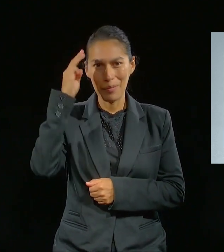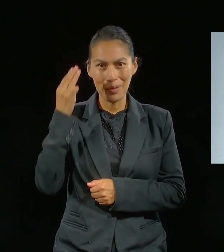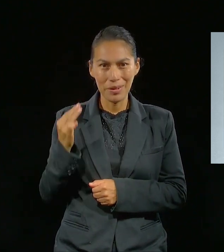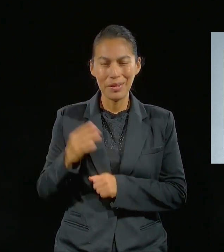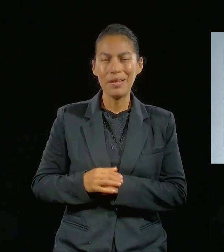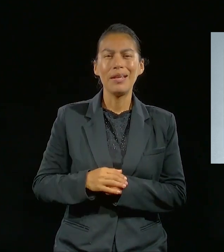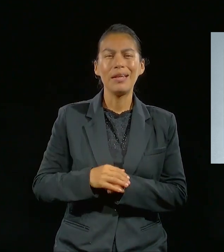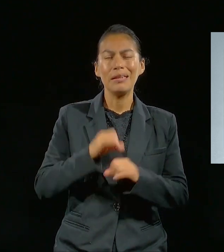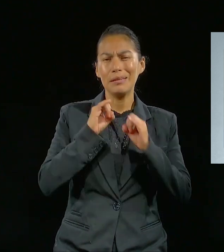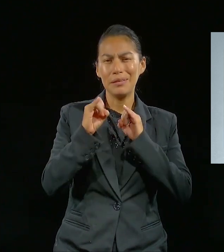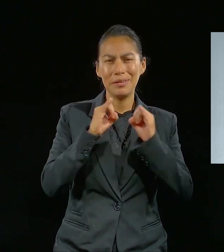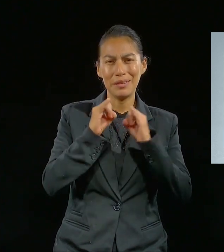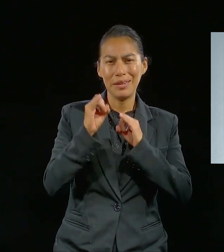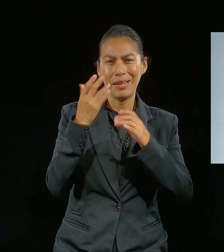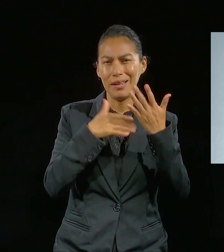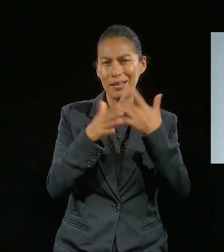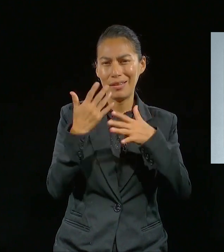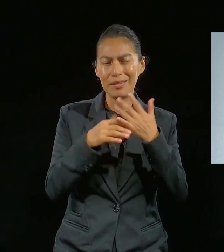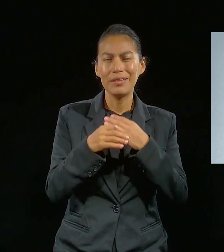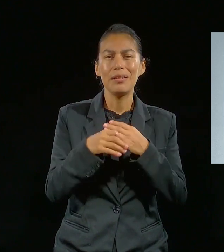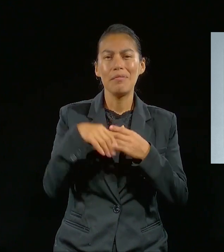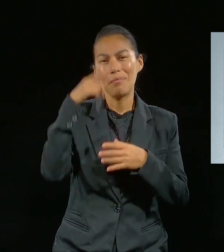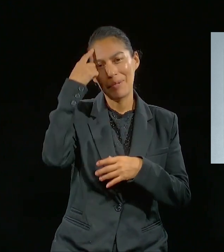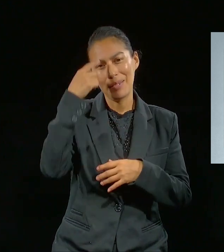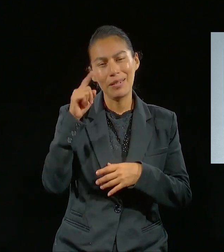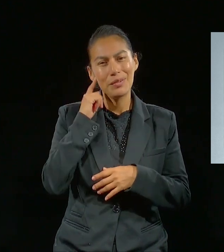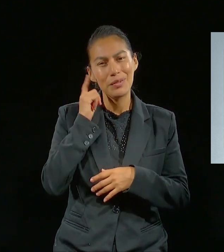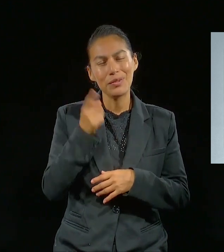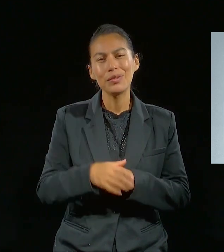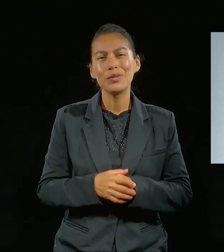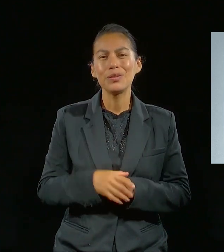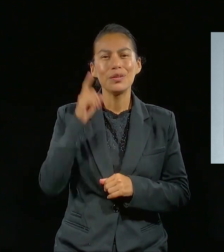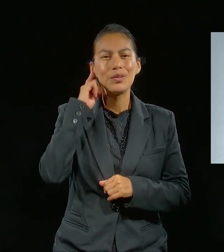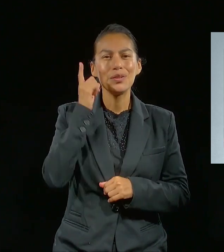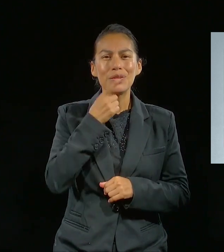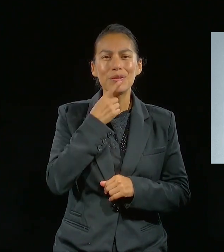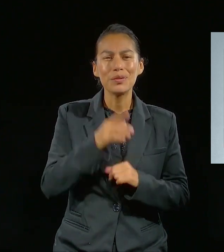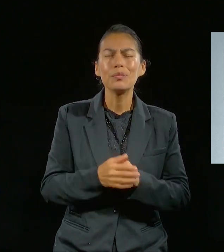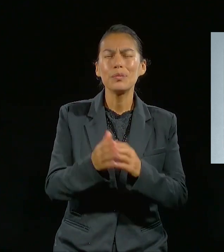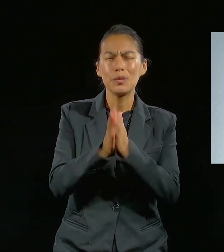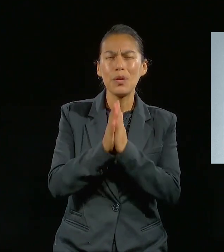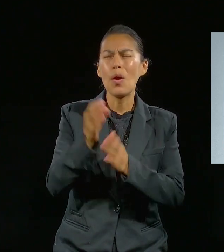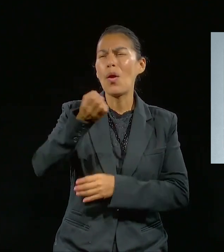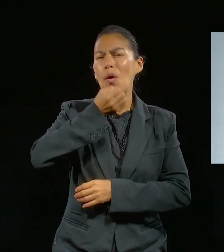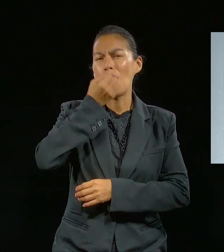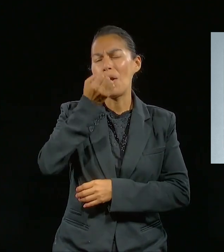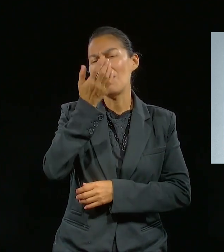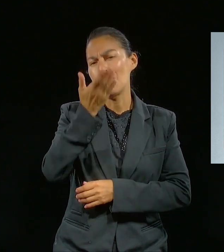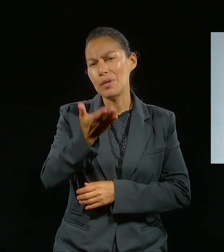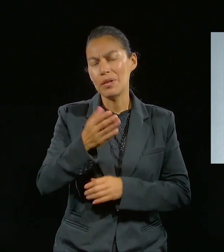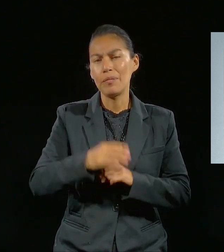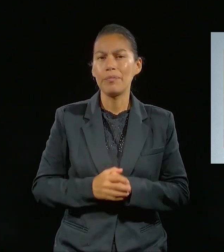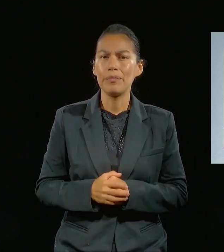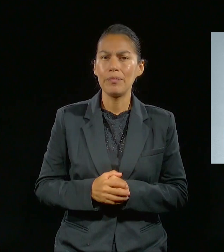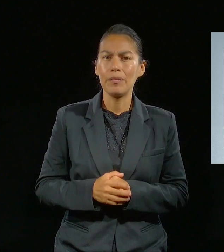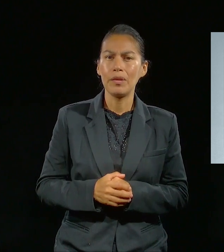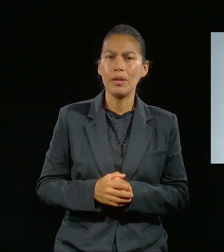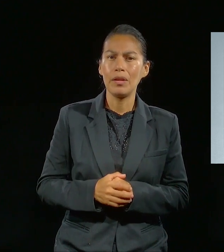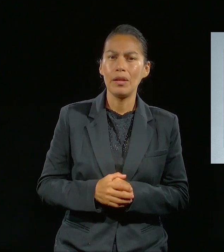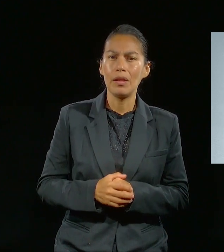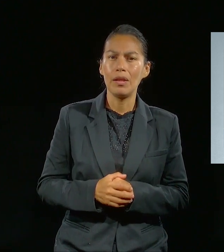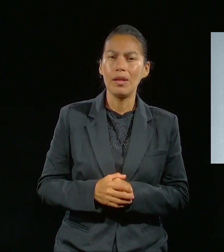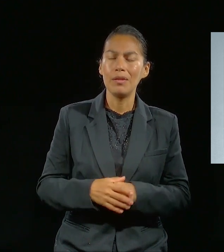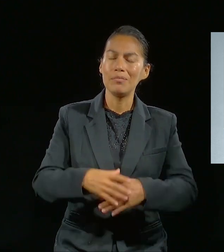Vera, que nos está traduciendo al lenguaje de sordos. Vamos a orar por ella. Gracias a